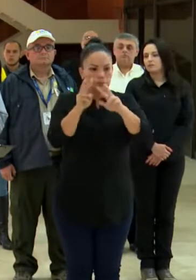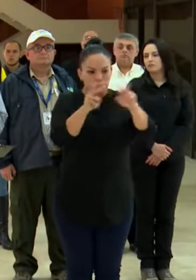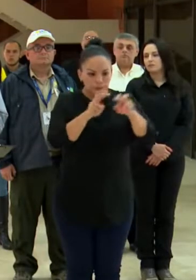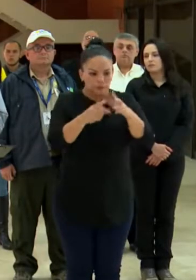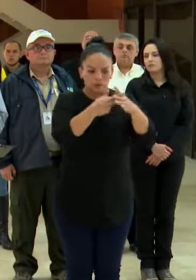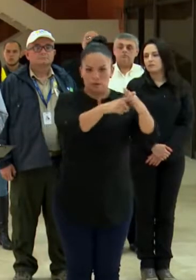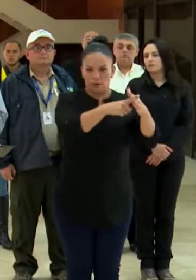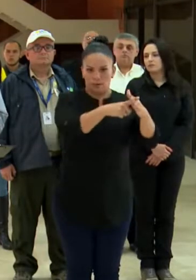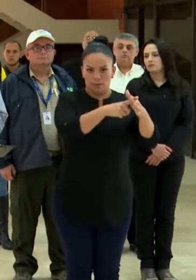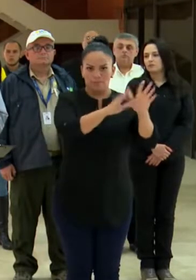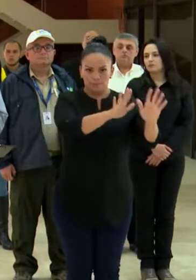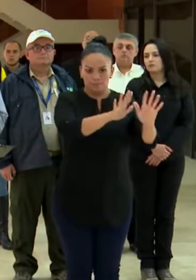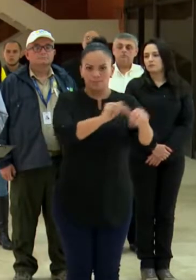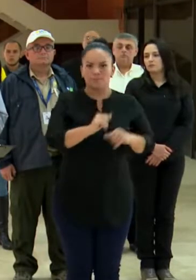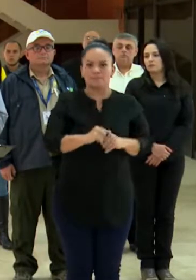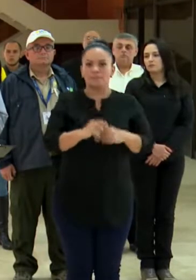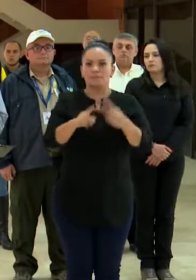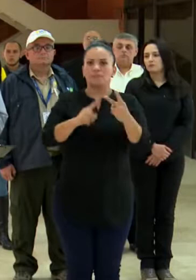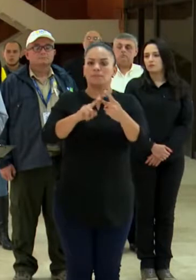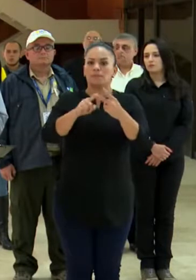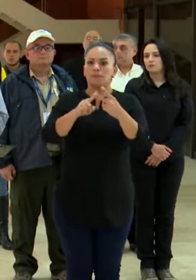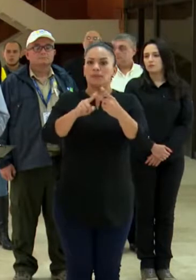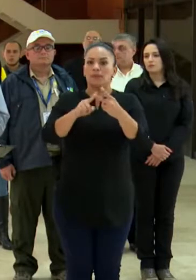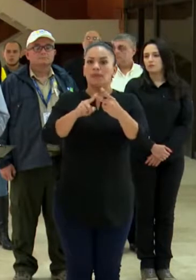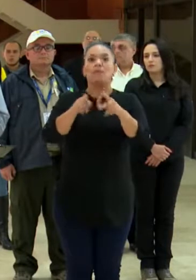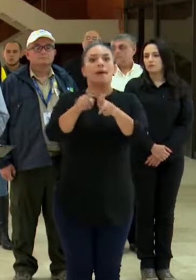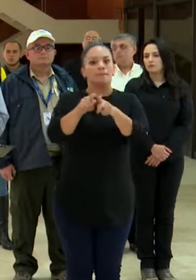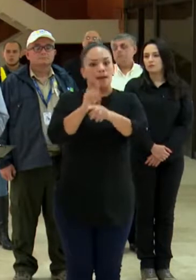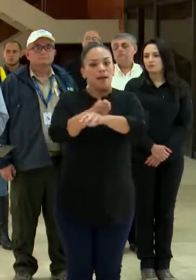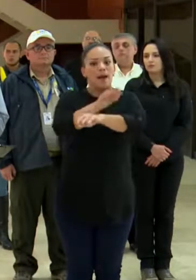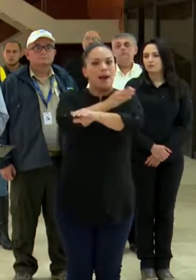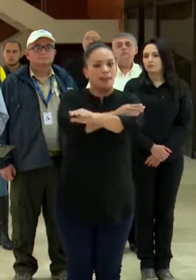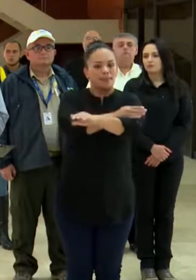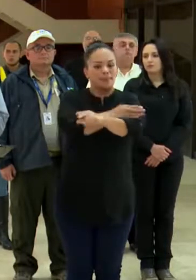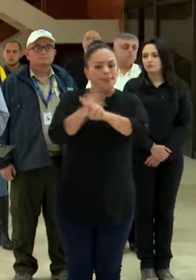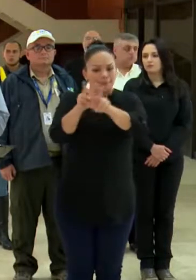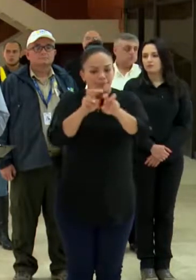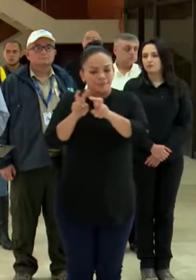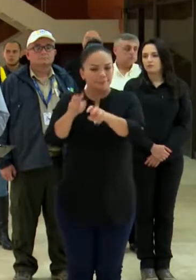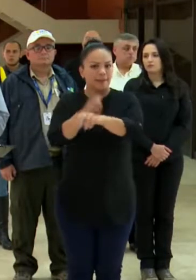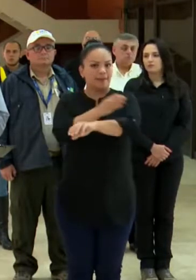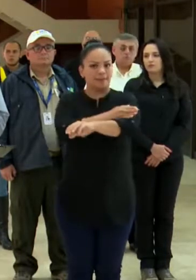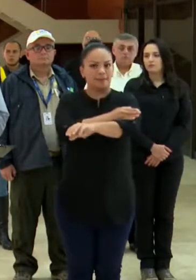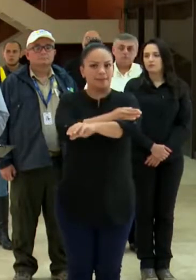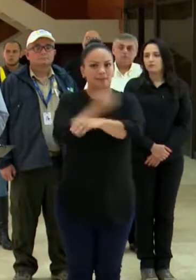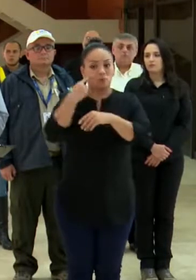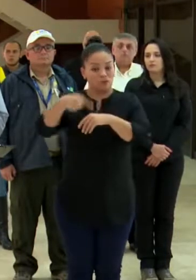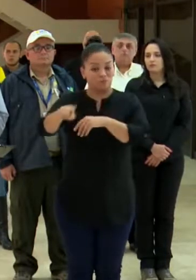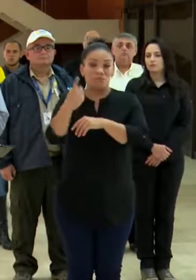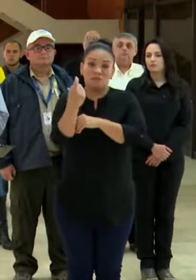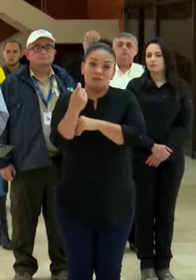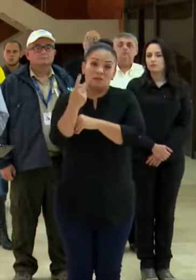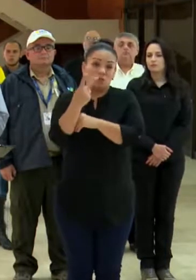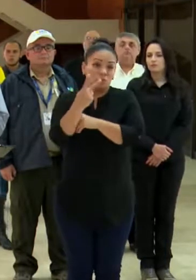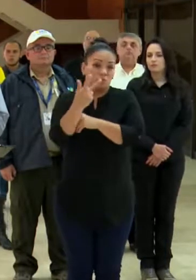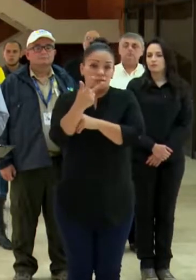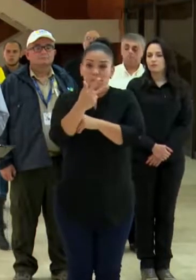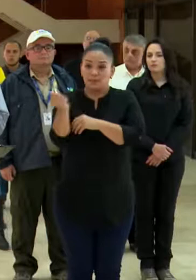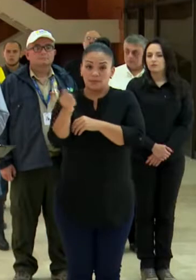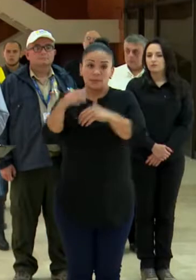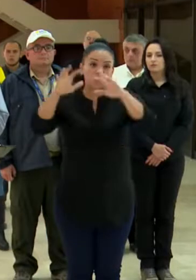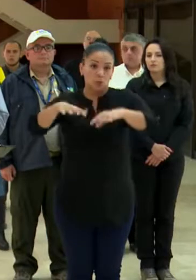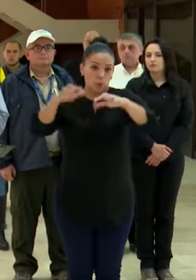al daño, prevenir lo que quedan en estos 2 meses o 3 de lluvias, dependiendo de cómo nos trate la madre